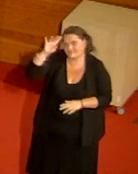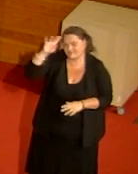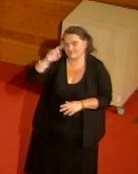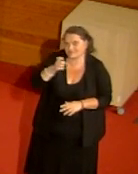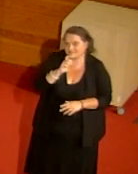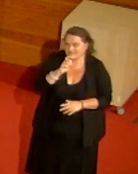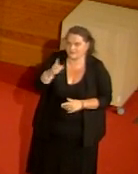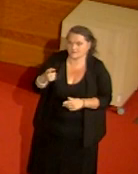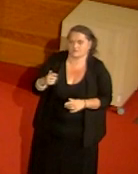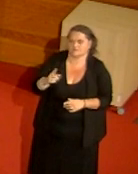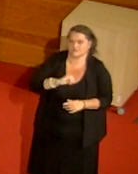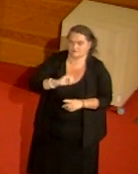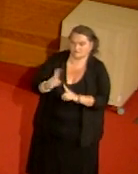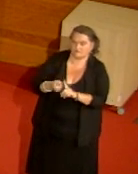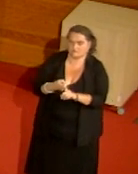las redes